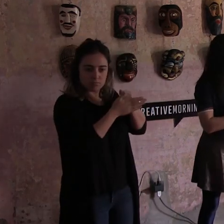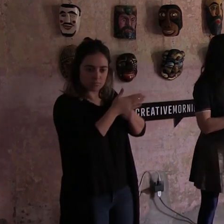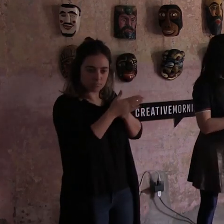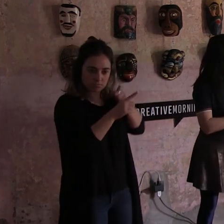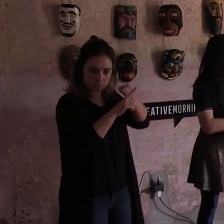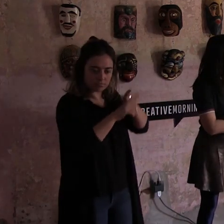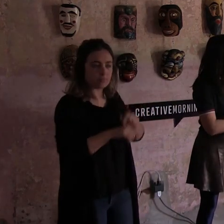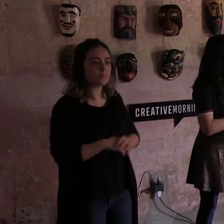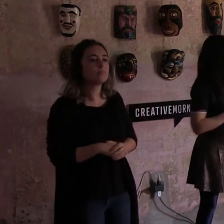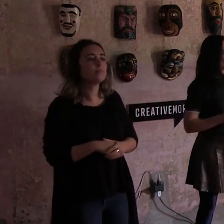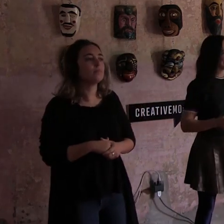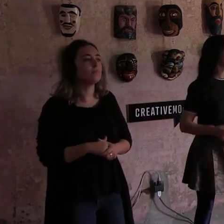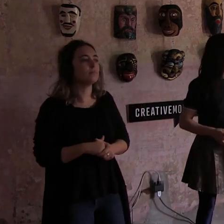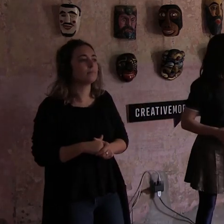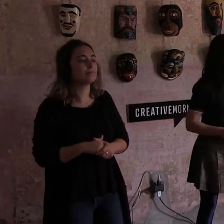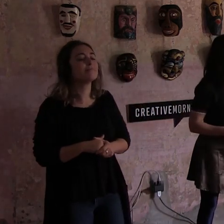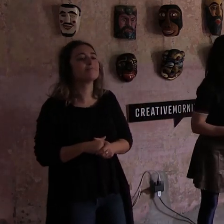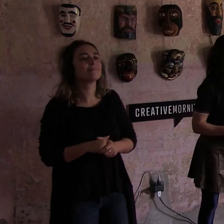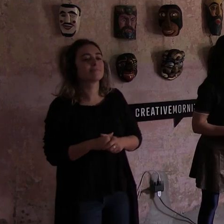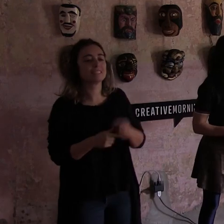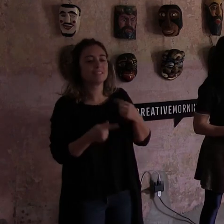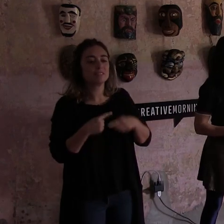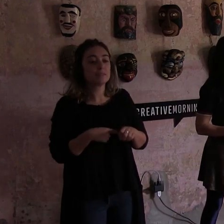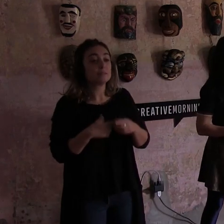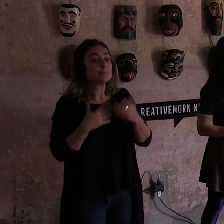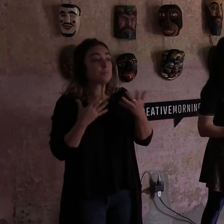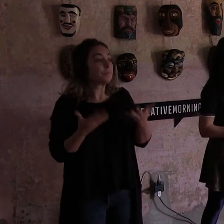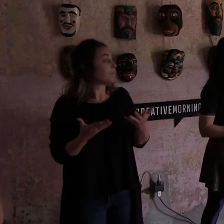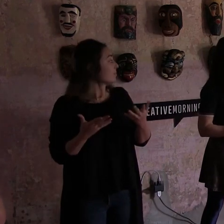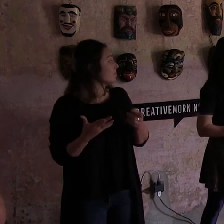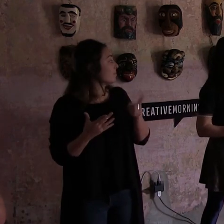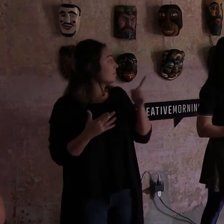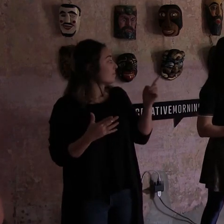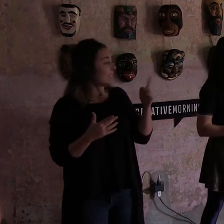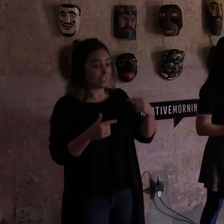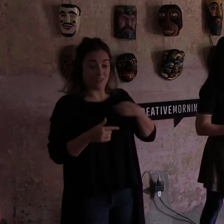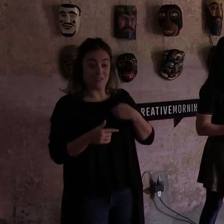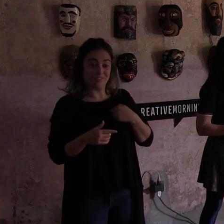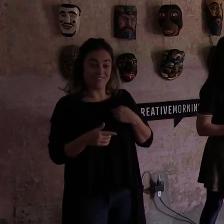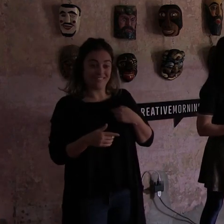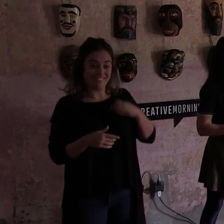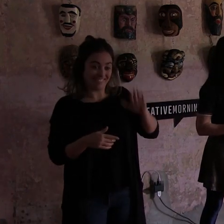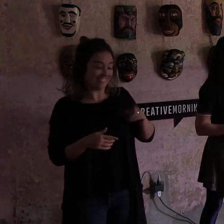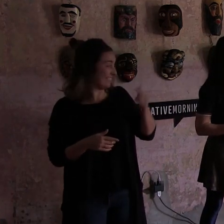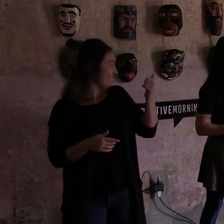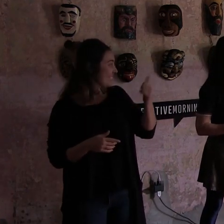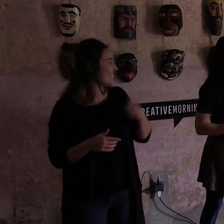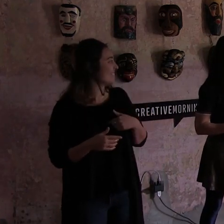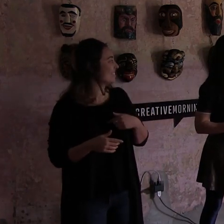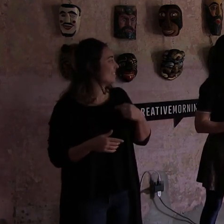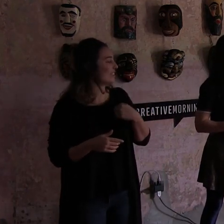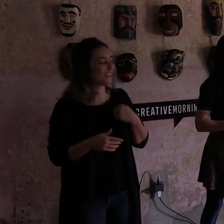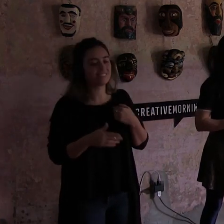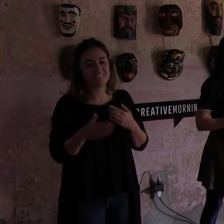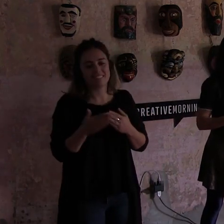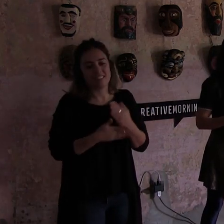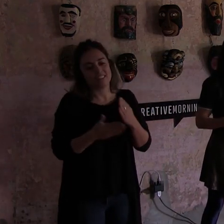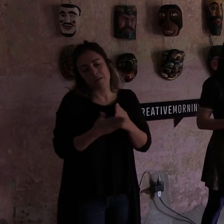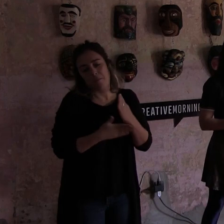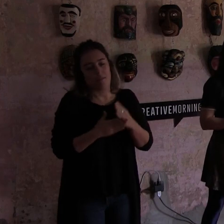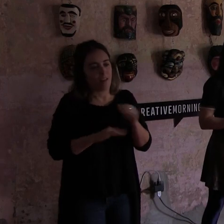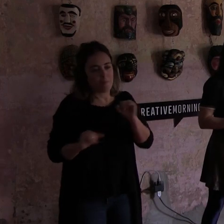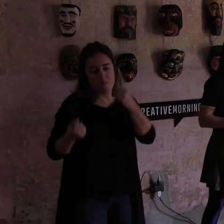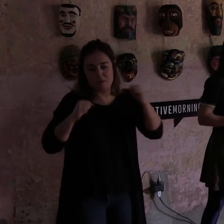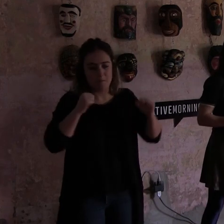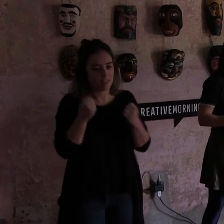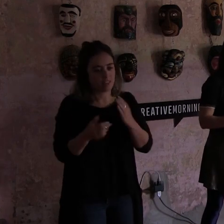hola, ping, eso. Bueno, ahí estoy. Como verán, me pasaba moviendo